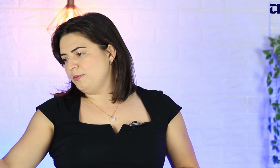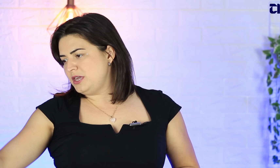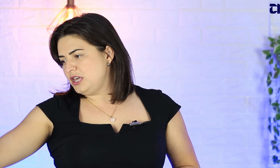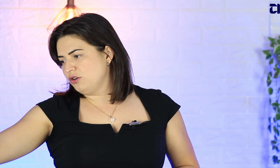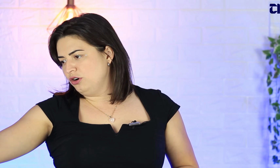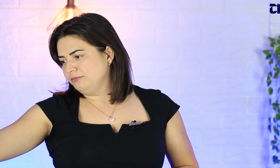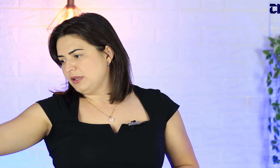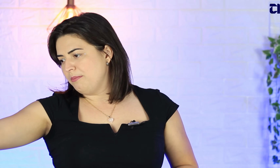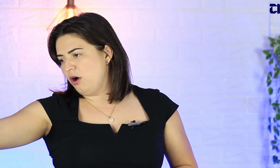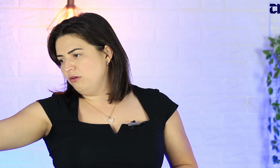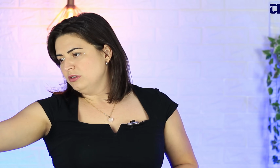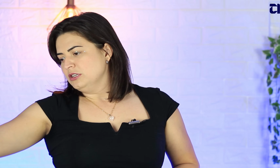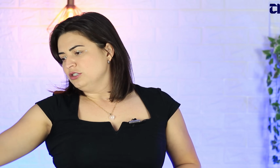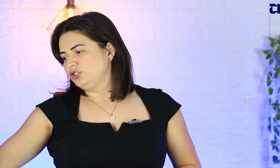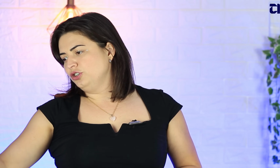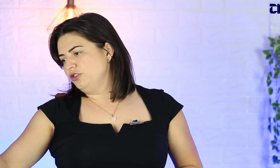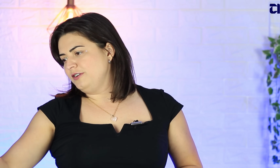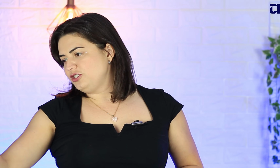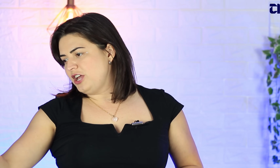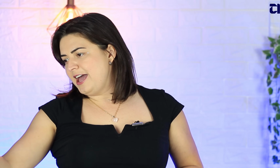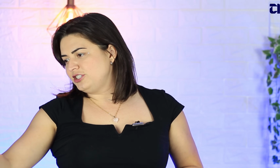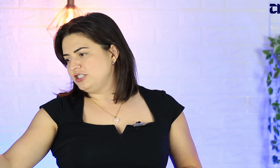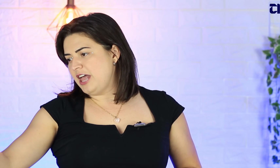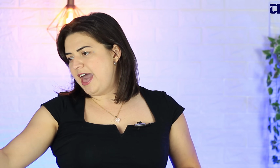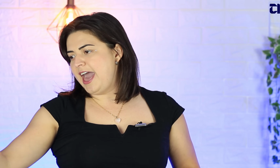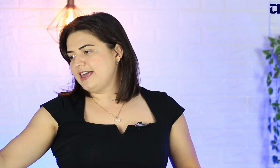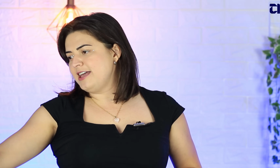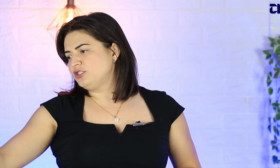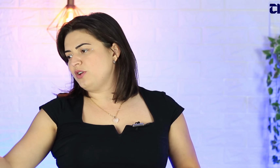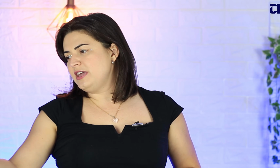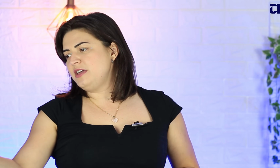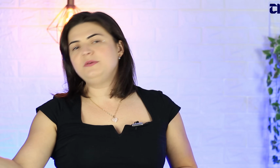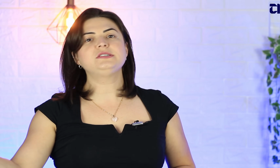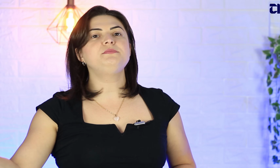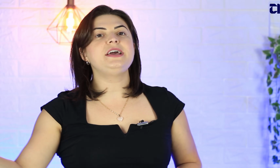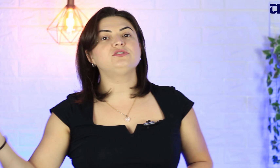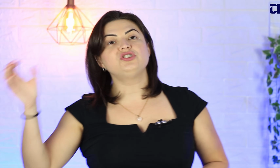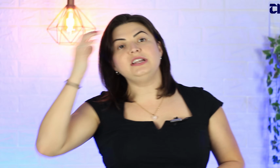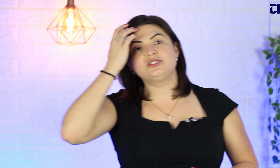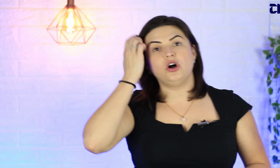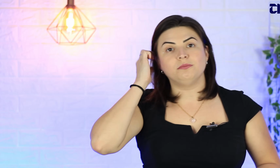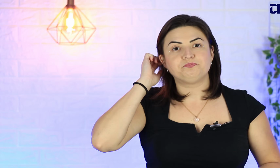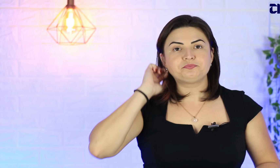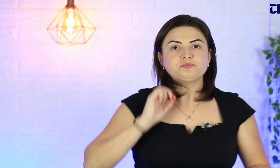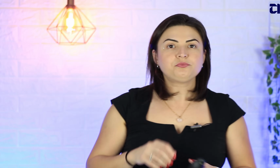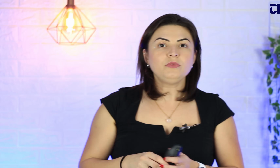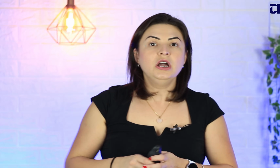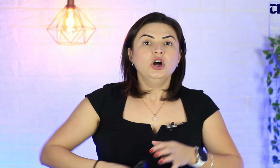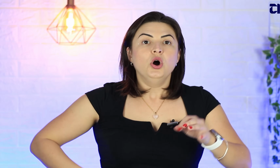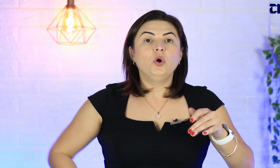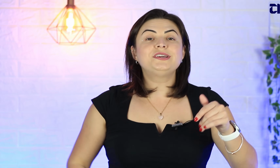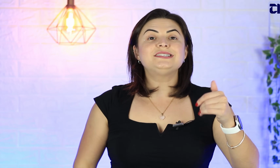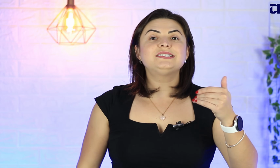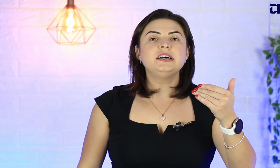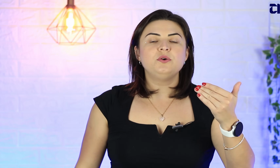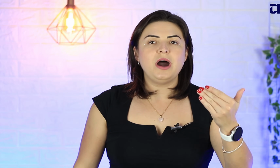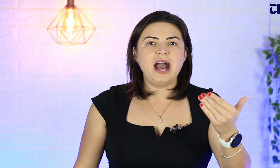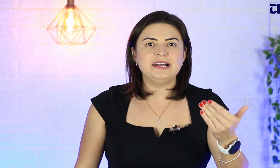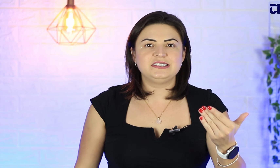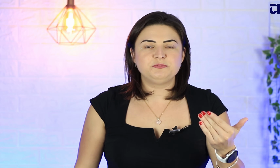comigo, tá bom? Chuvas de hashtag, é isso aí. Meus Libretos? E olha só. O que são as